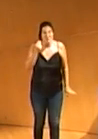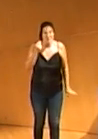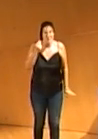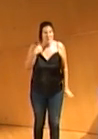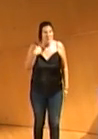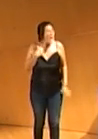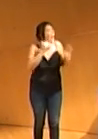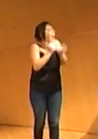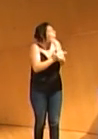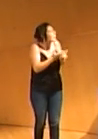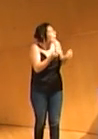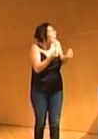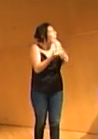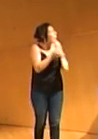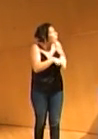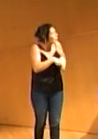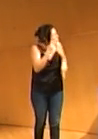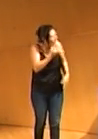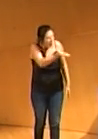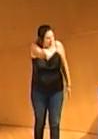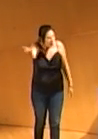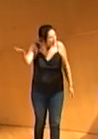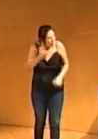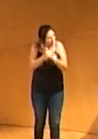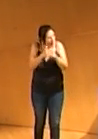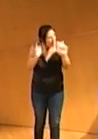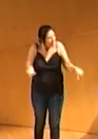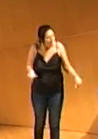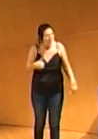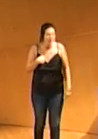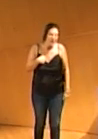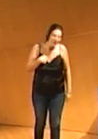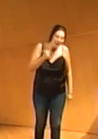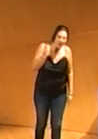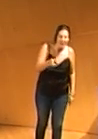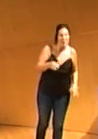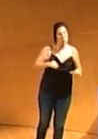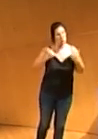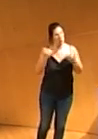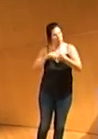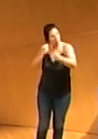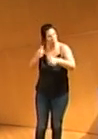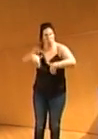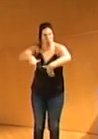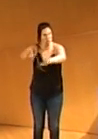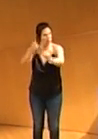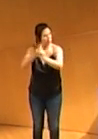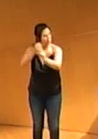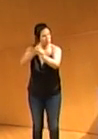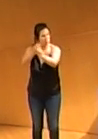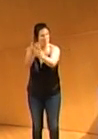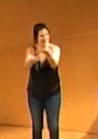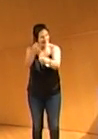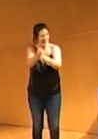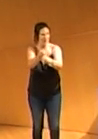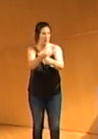morte, regarde comme on est beaucoup. Regarde, les jeunes sont là, ils vont prendre la relève, ils vont faire une belle vie pour ta